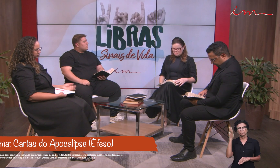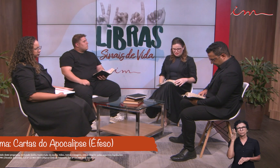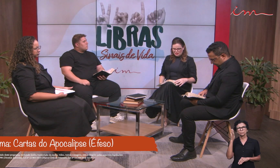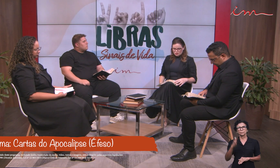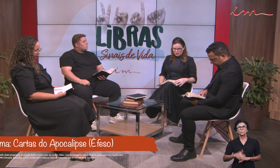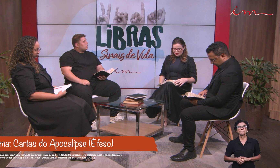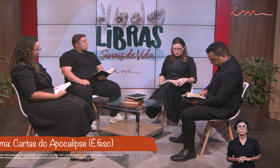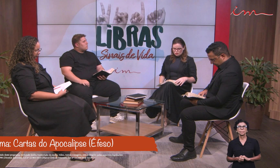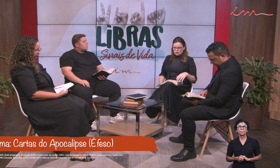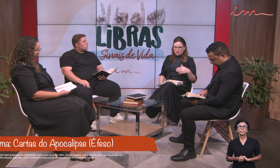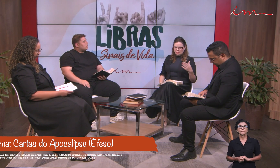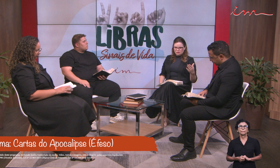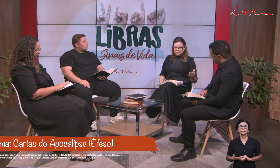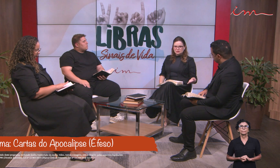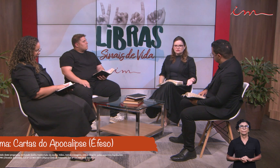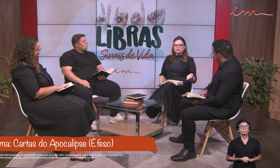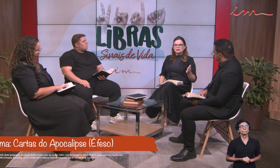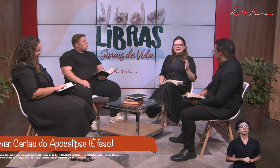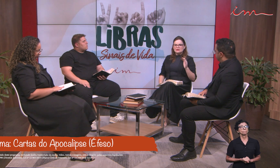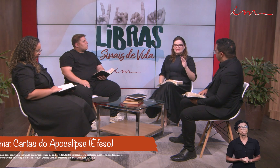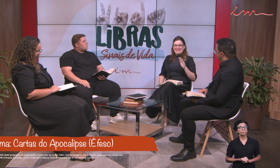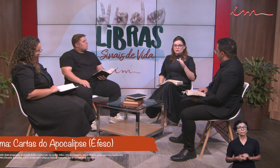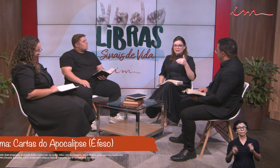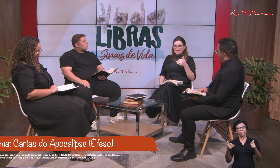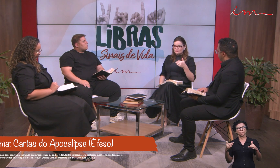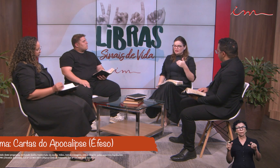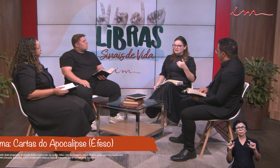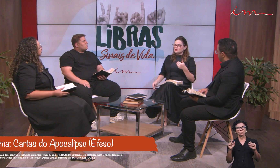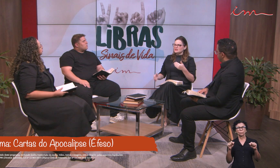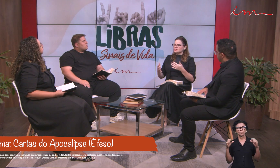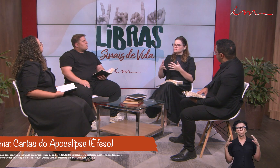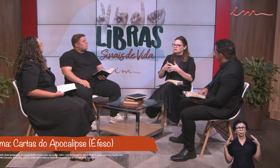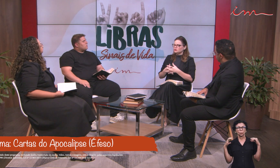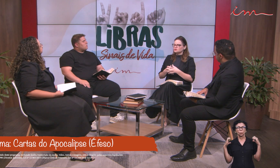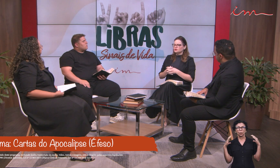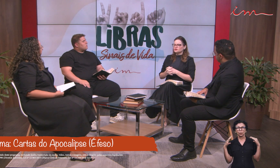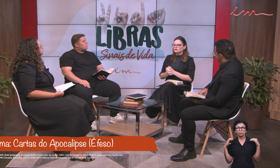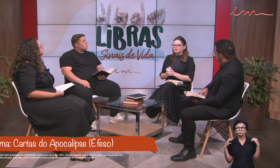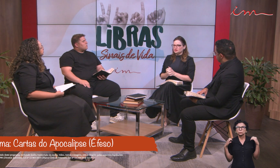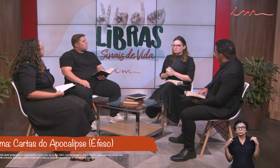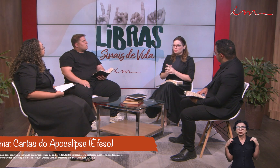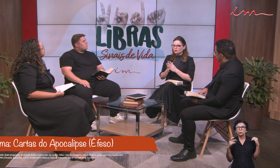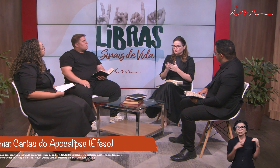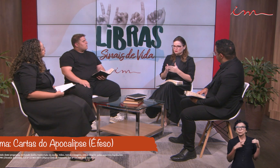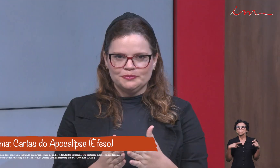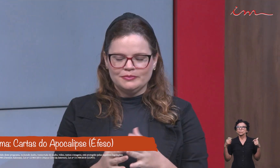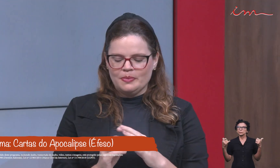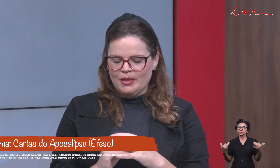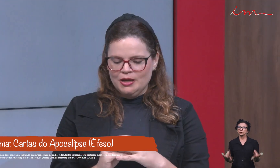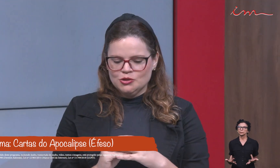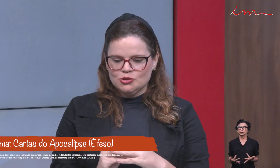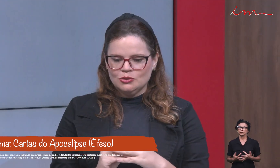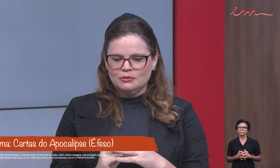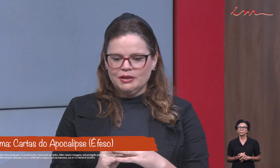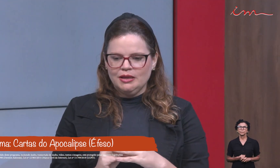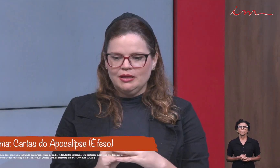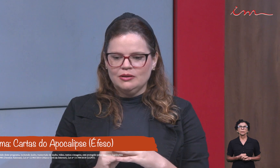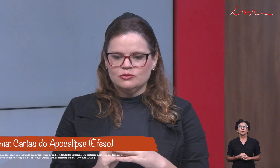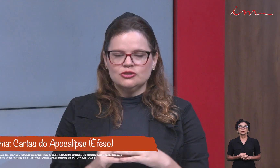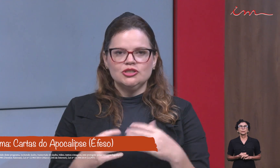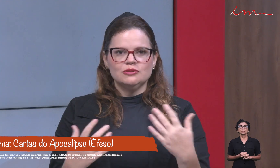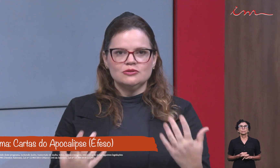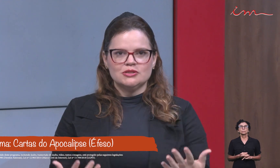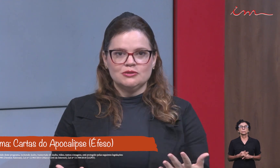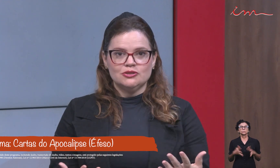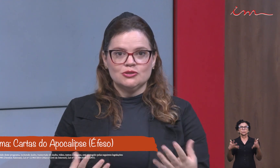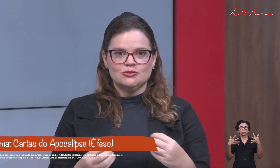vai trazer as orientações do que é o anjo, o que, porque às vezes os irmãos podem confundir muito sobre